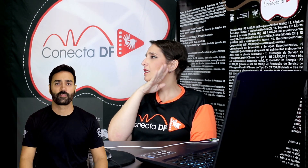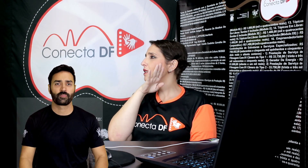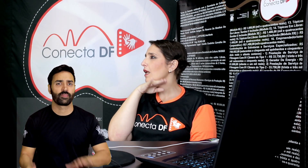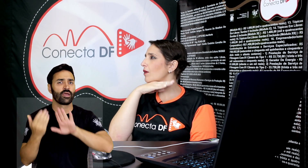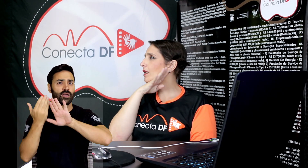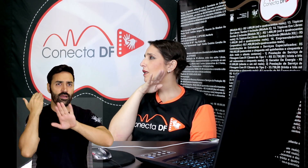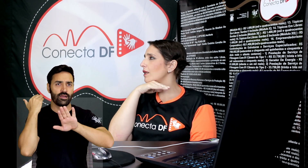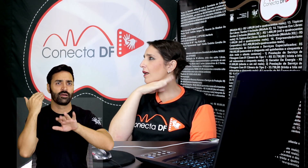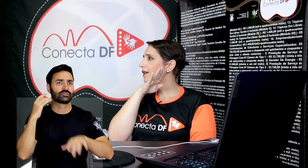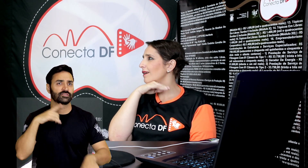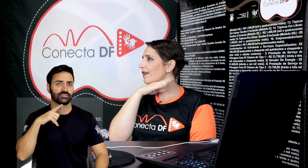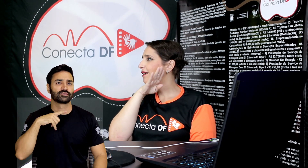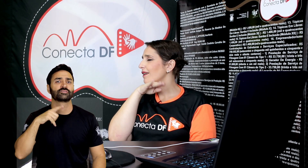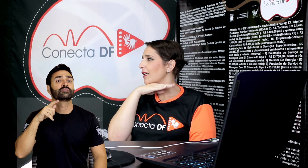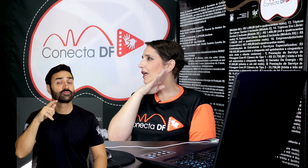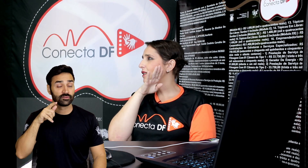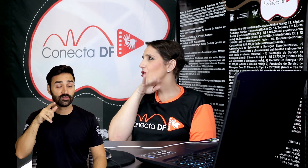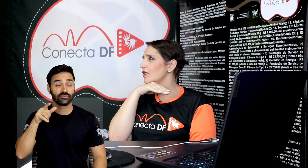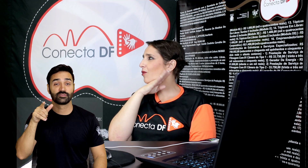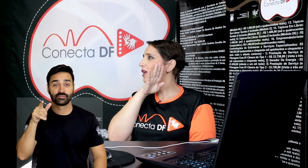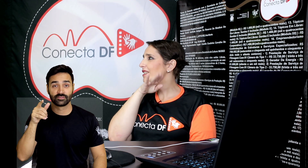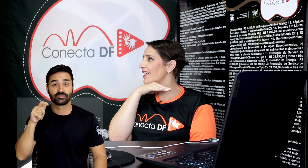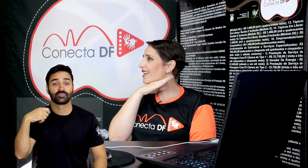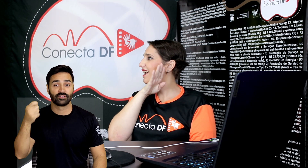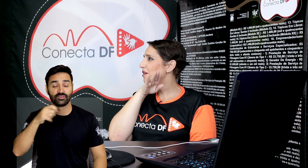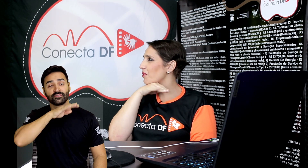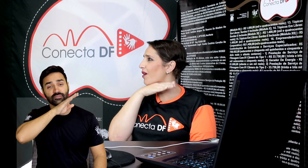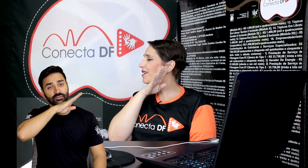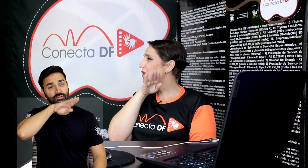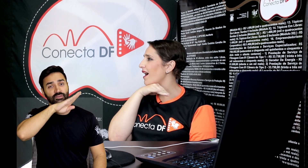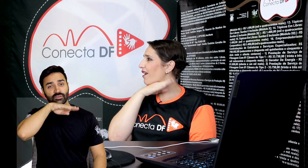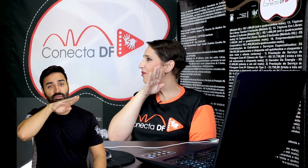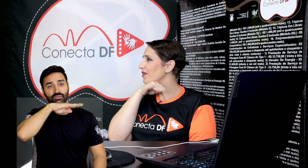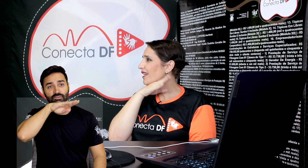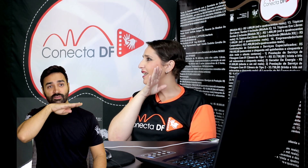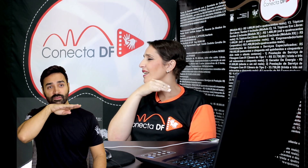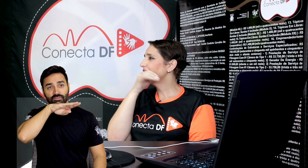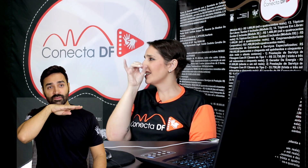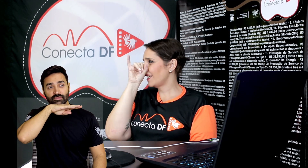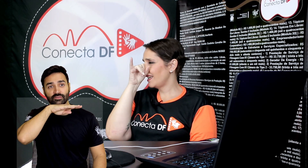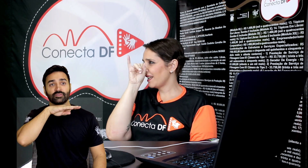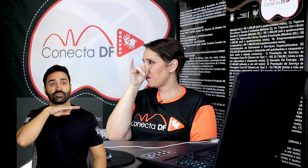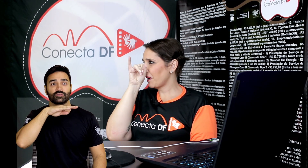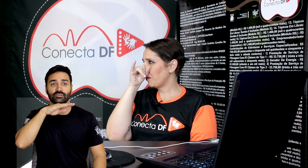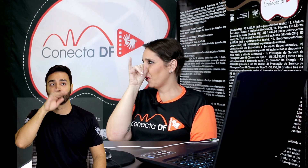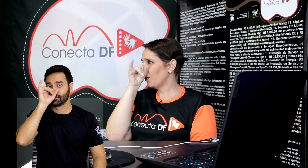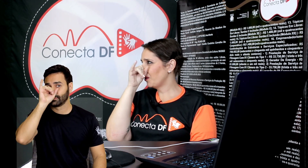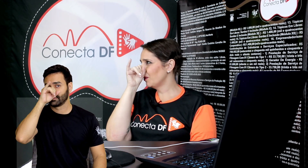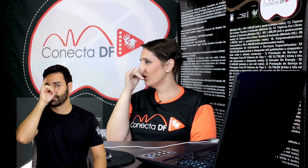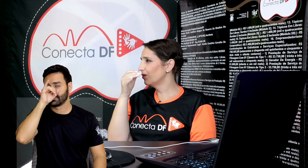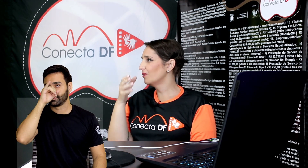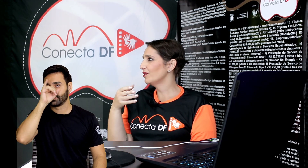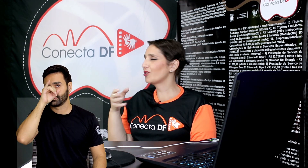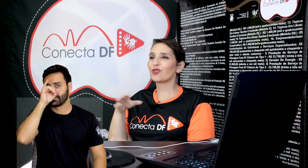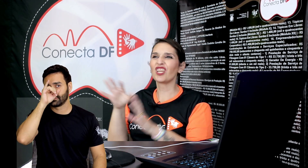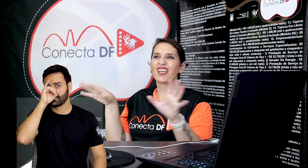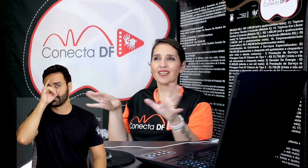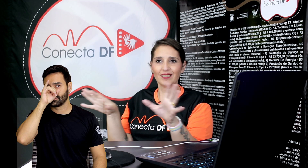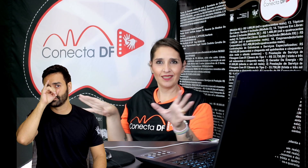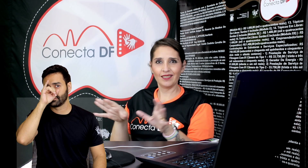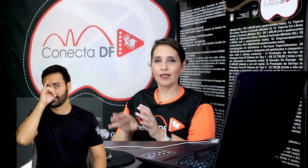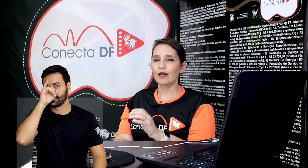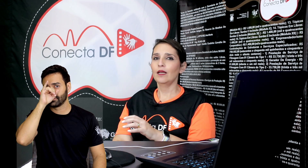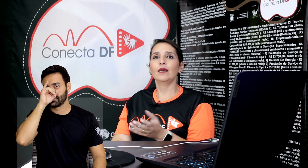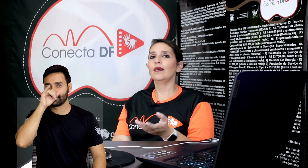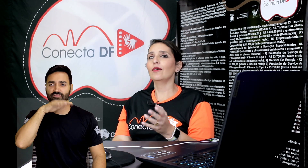Antigamente tinha esse sinal aqui, né? Que eles diziam que esse aqui era pro animal e esse aqui era para porco de